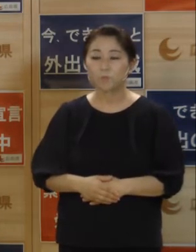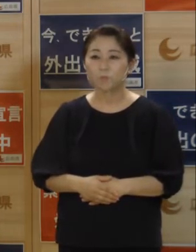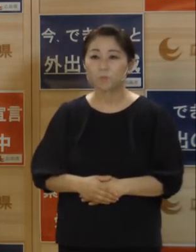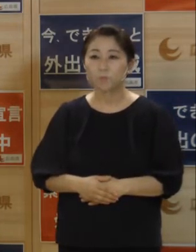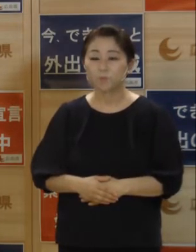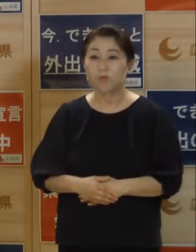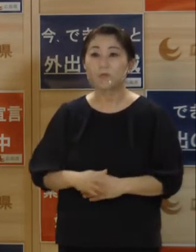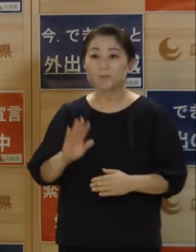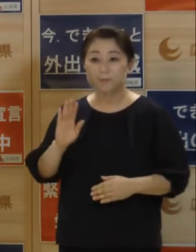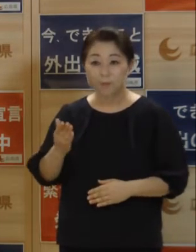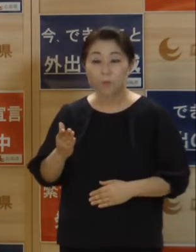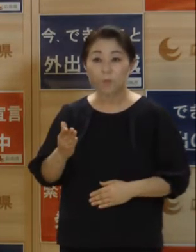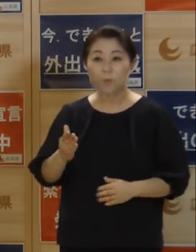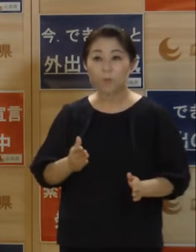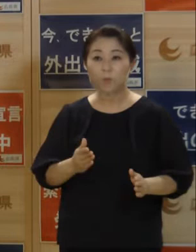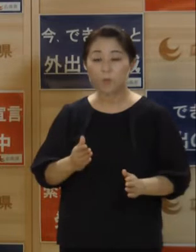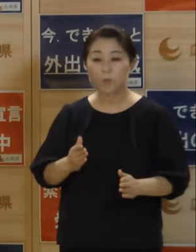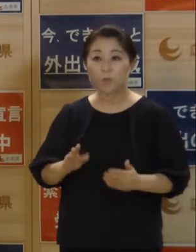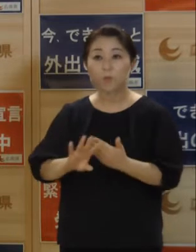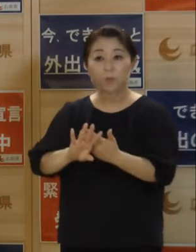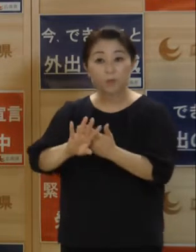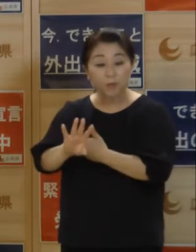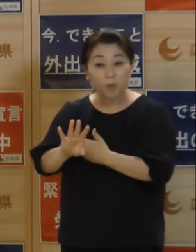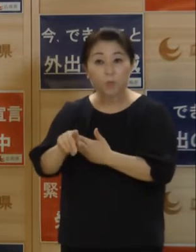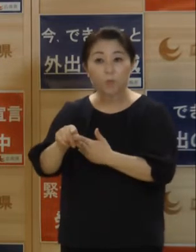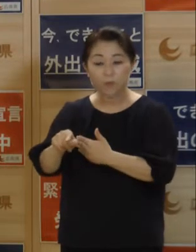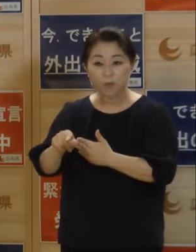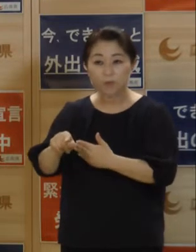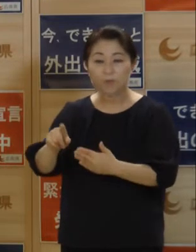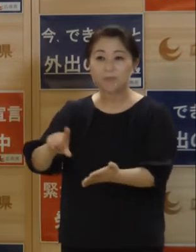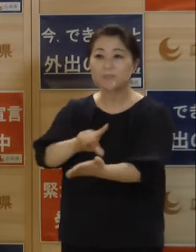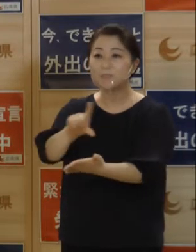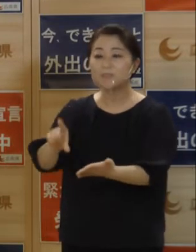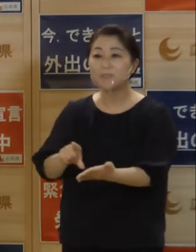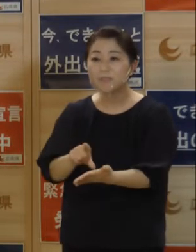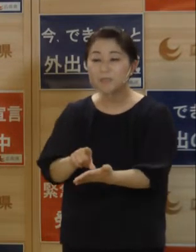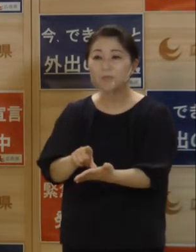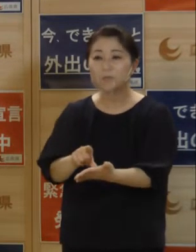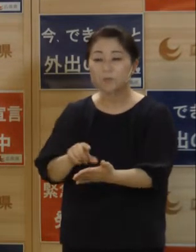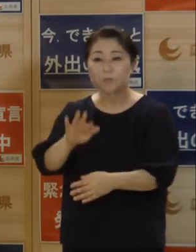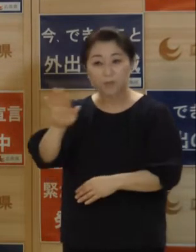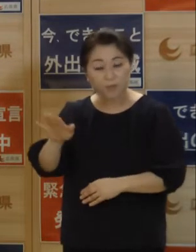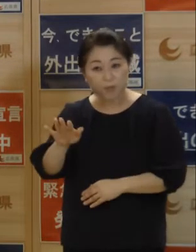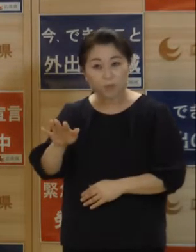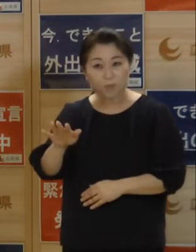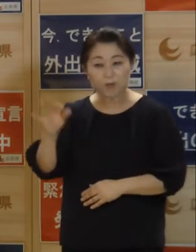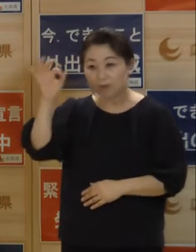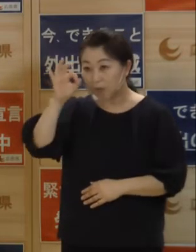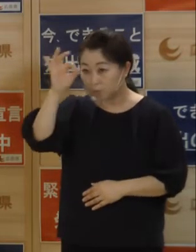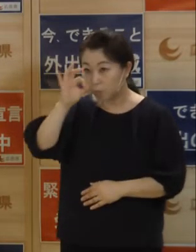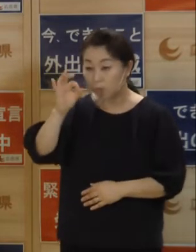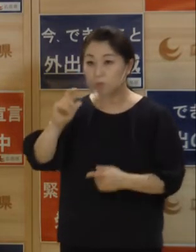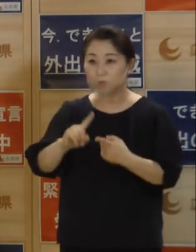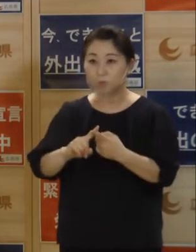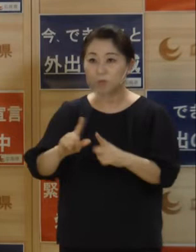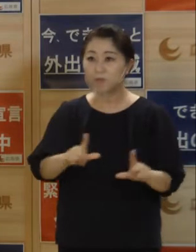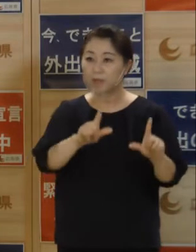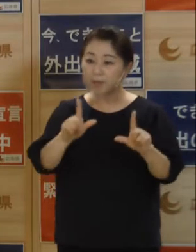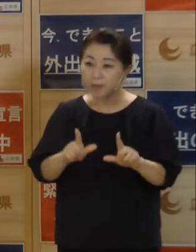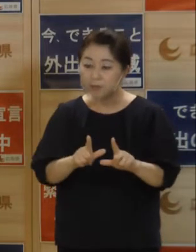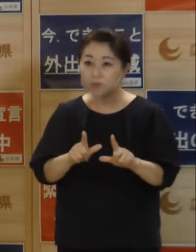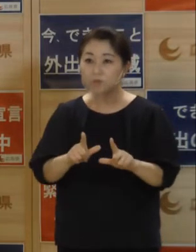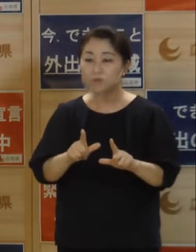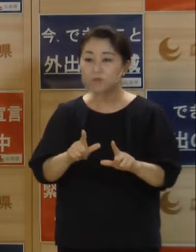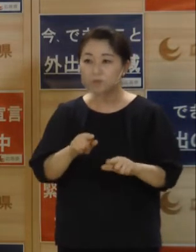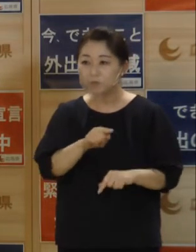であの他方であの地域の皆さんはですね、観光であるとか生活の両面で非常に重要